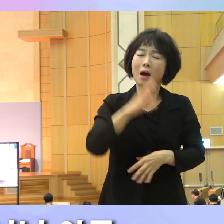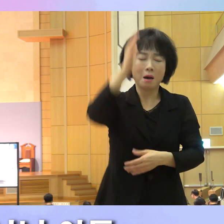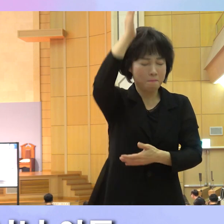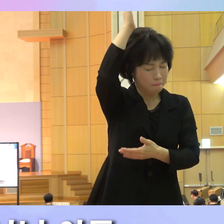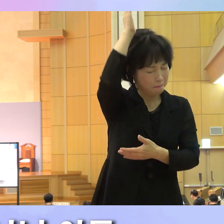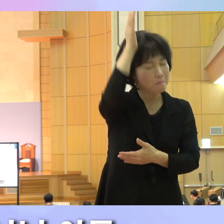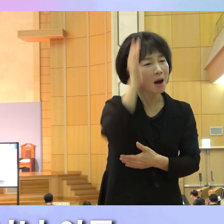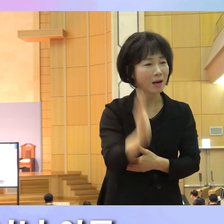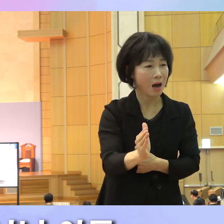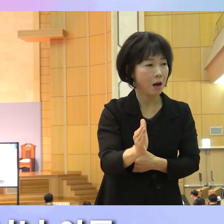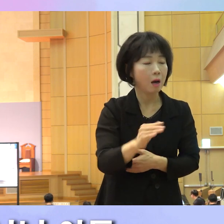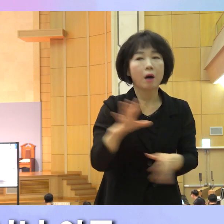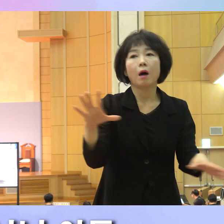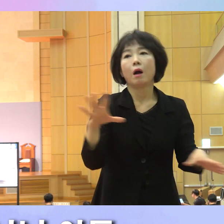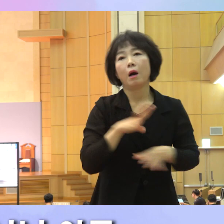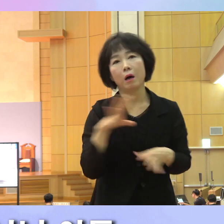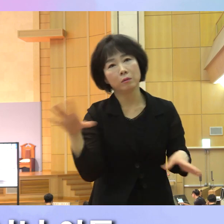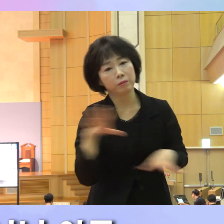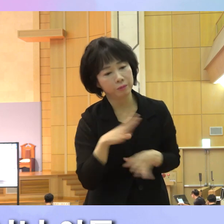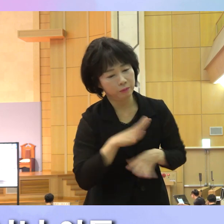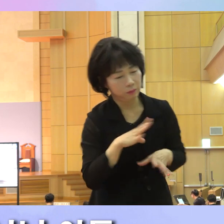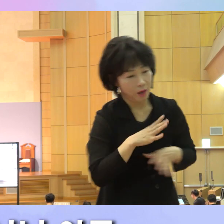놀라지 마라.